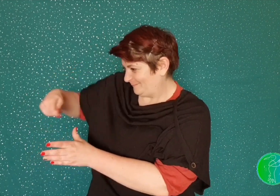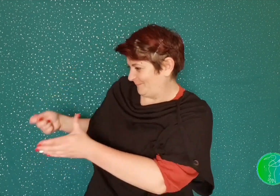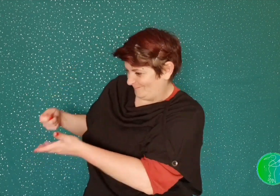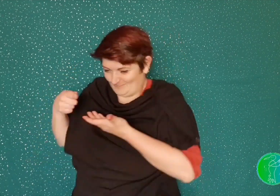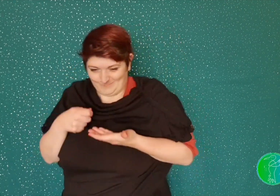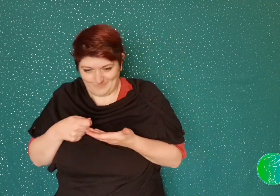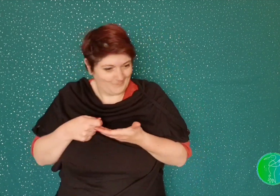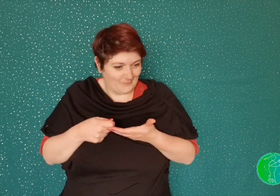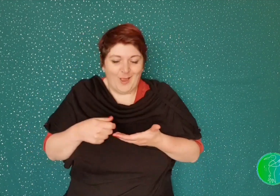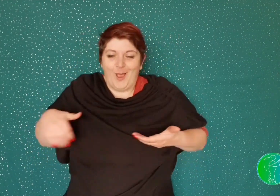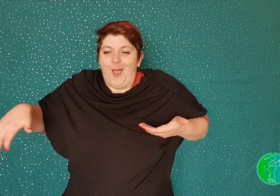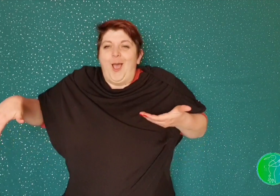dîna,